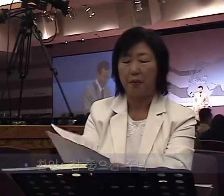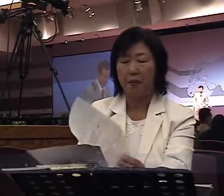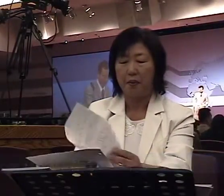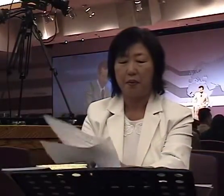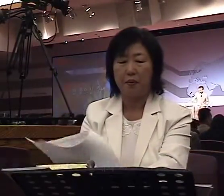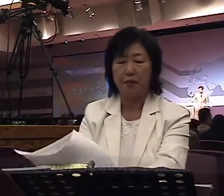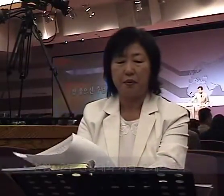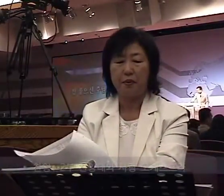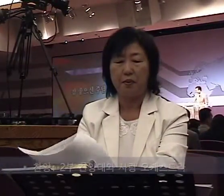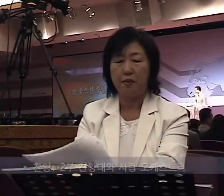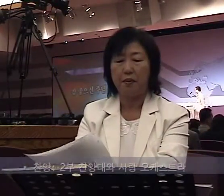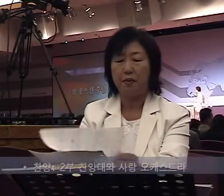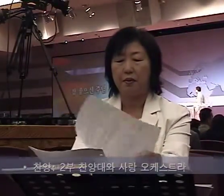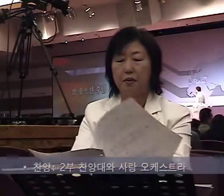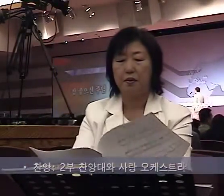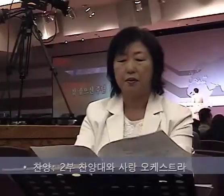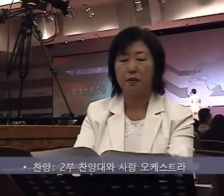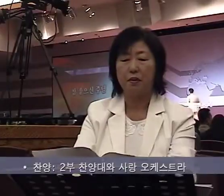경배하겠습니다.